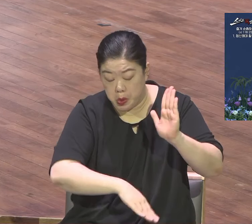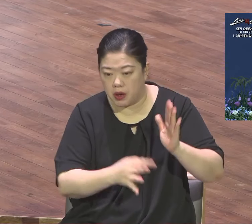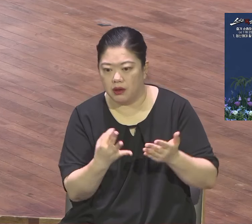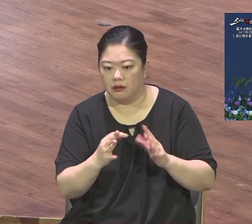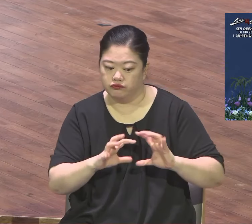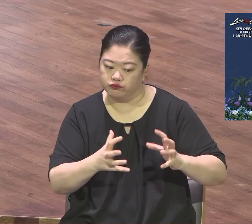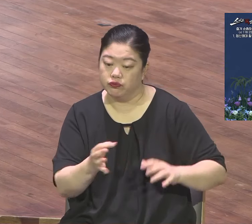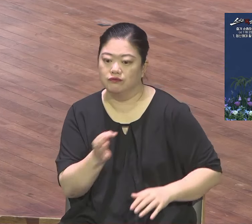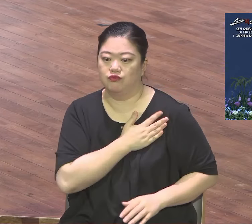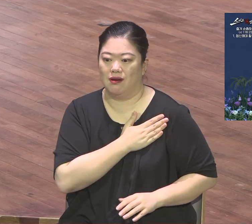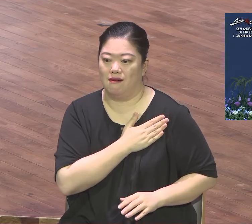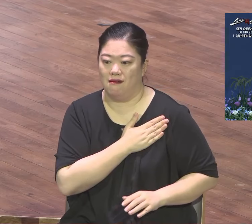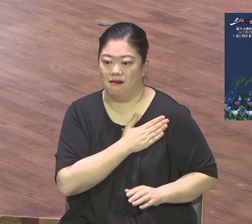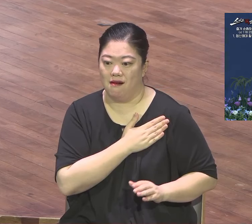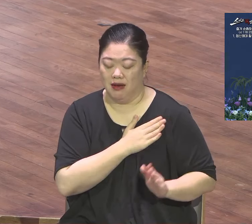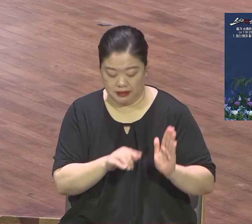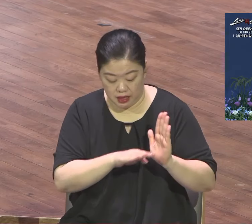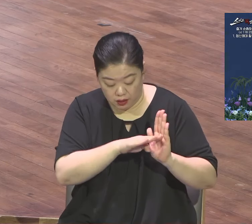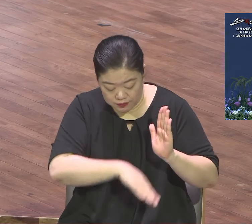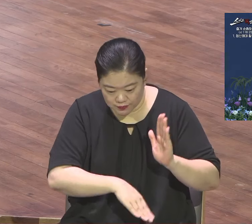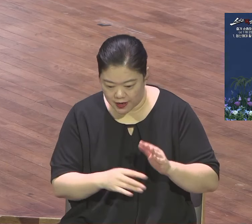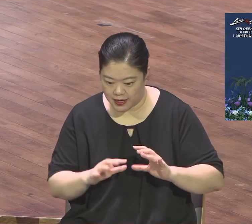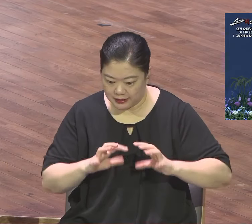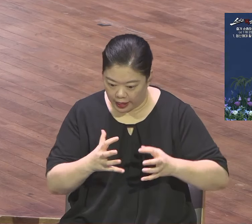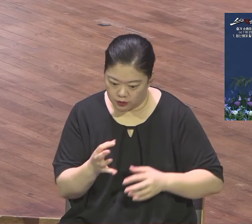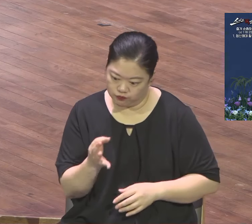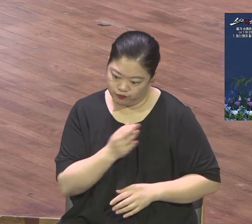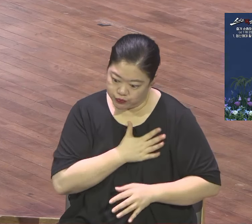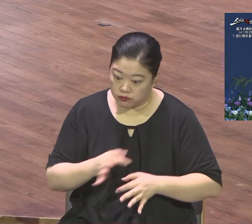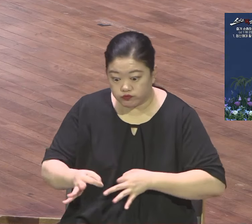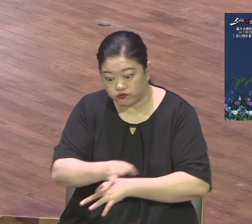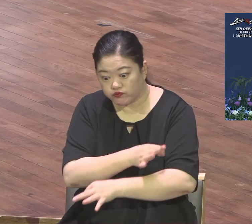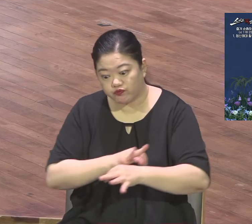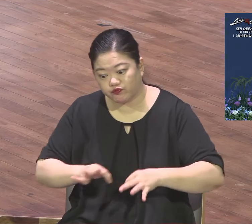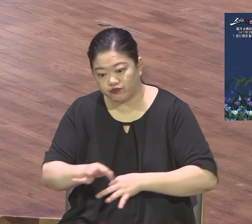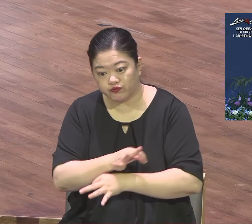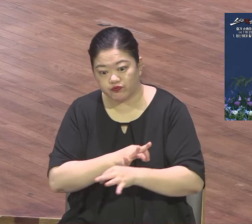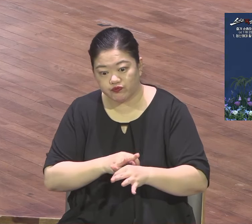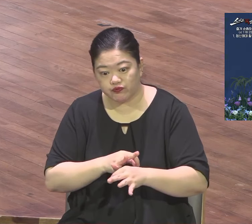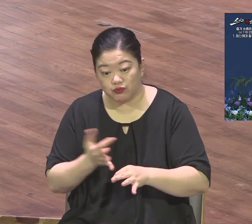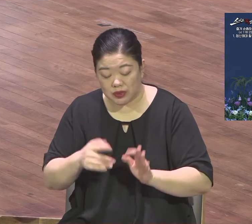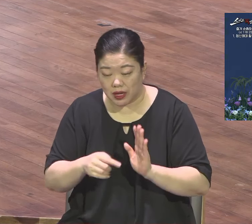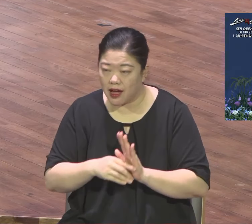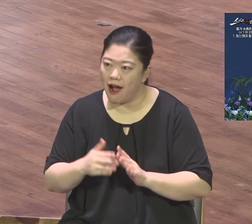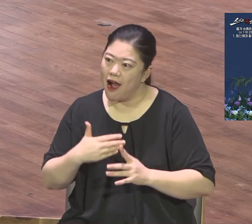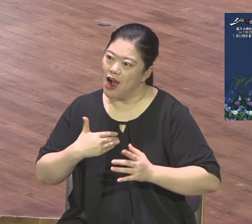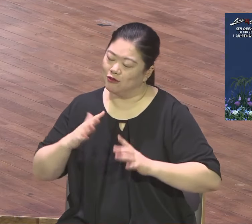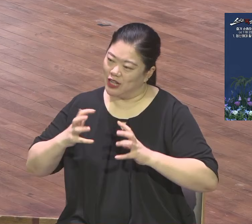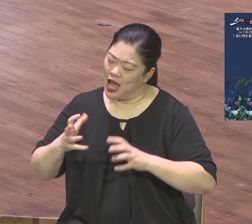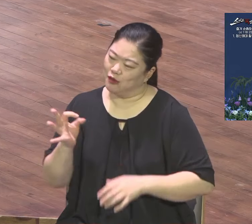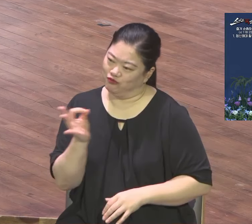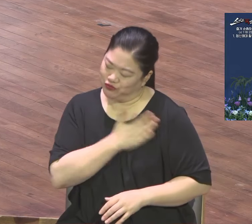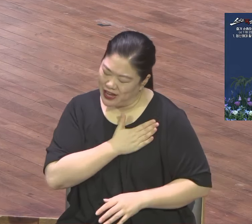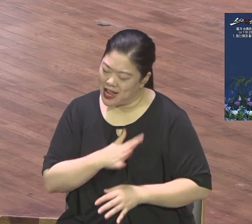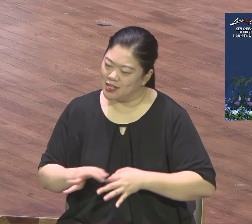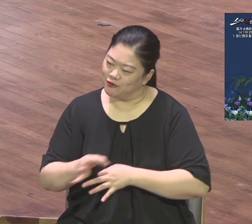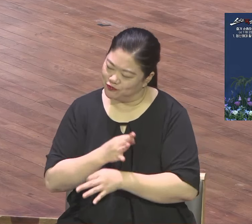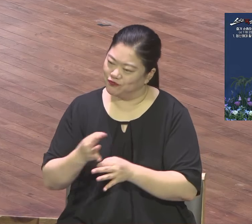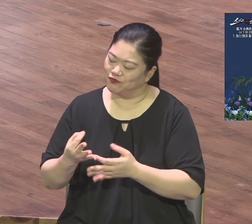그런데 이런 축복이 근원이 하나님이 주신 것을 깨닫지 못하고 자기들이